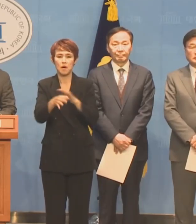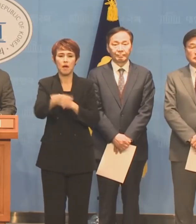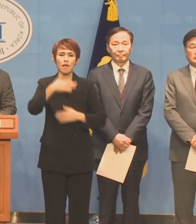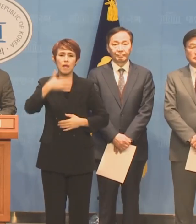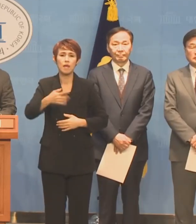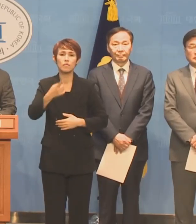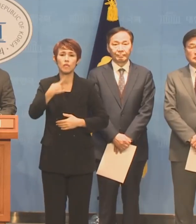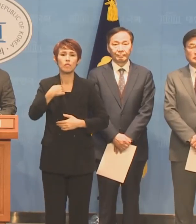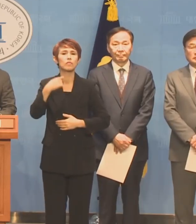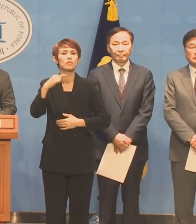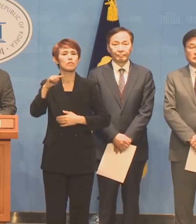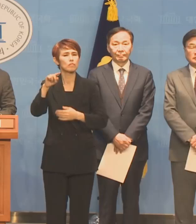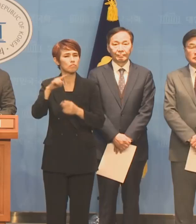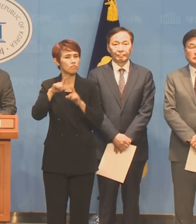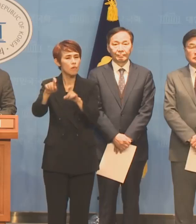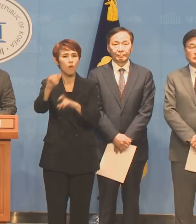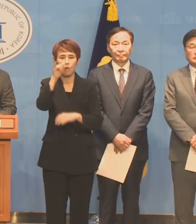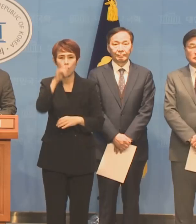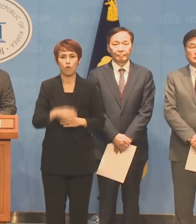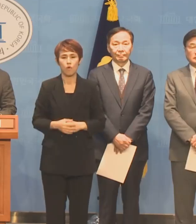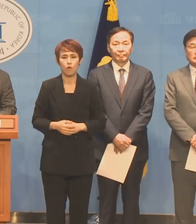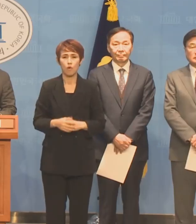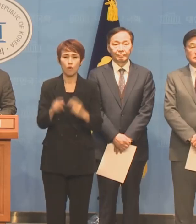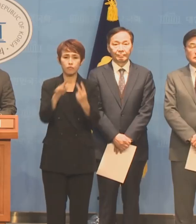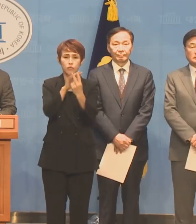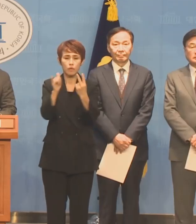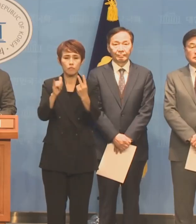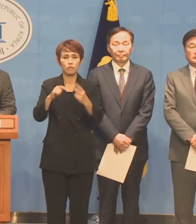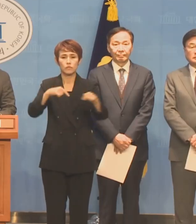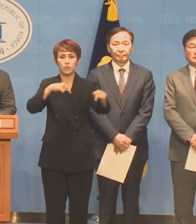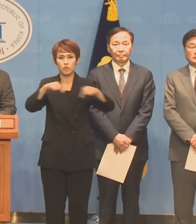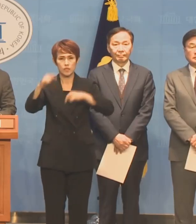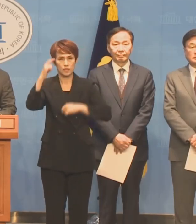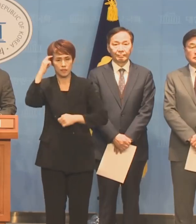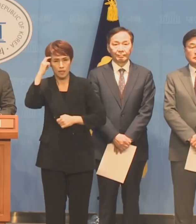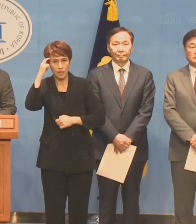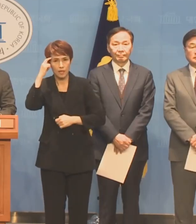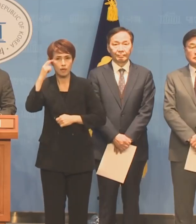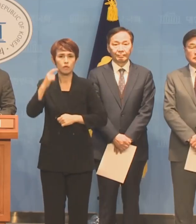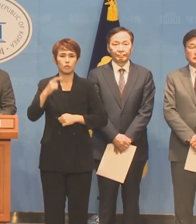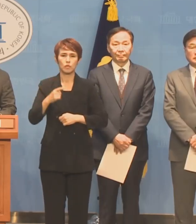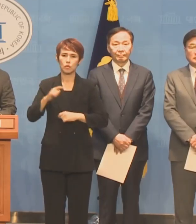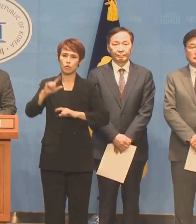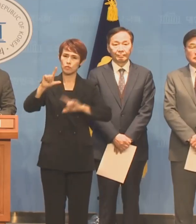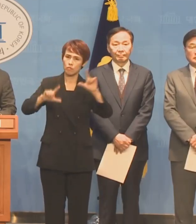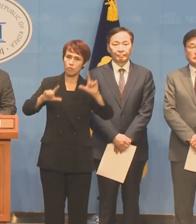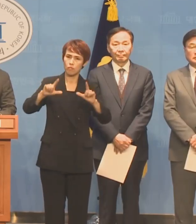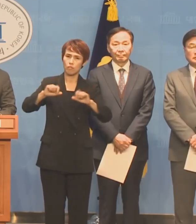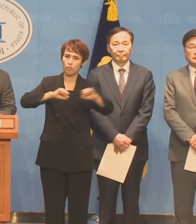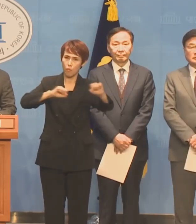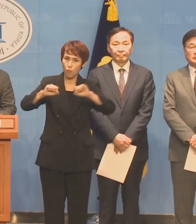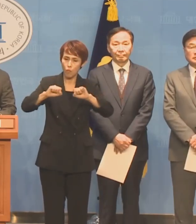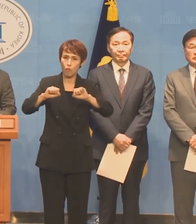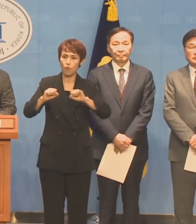있습니다. 이러한 후보자들의 정치적 편향성과 자질에 대해 시민단체와